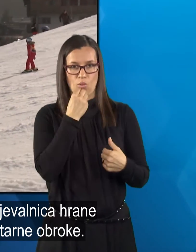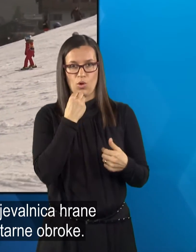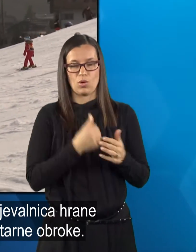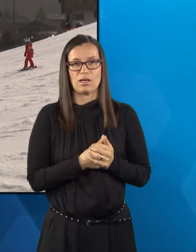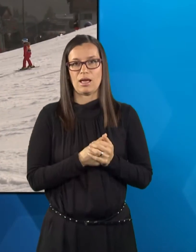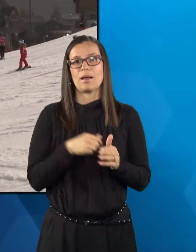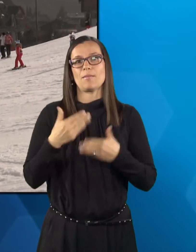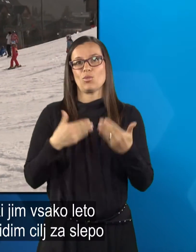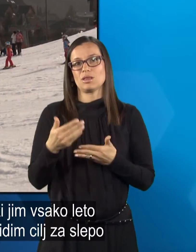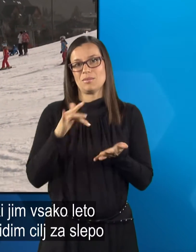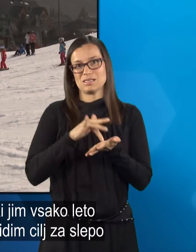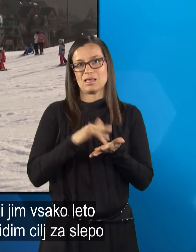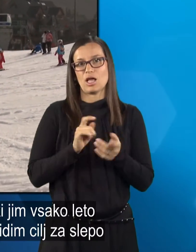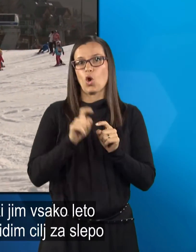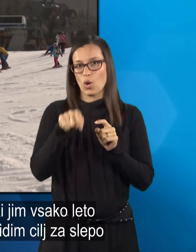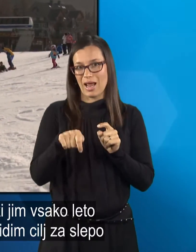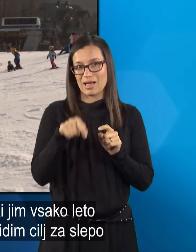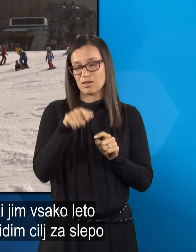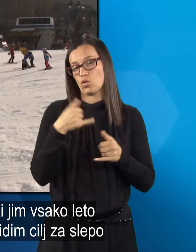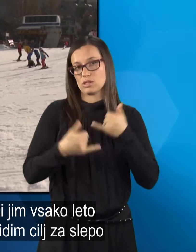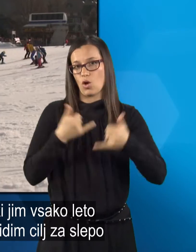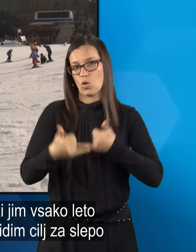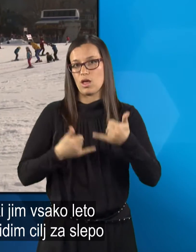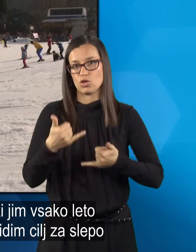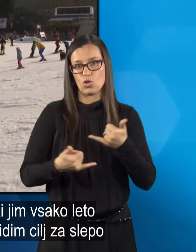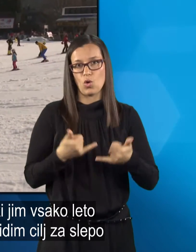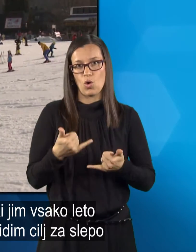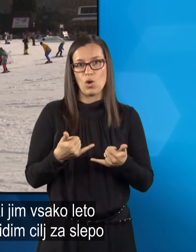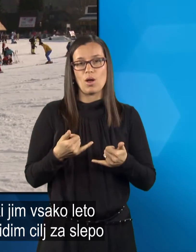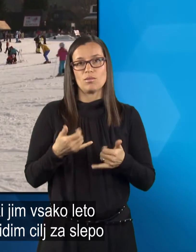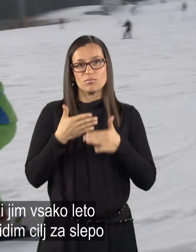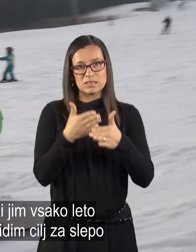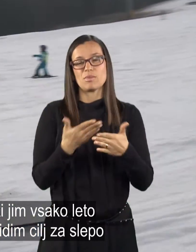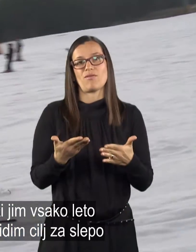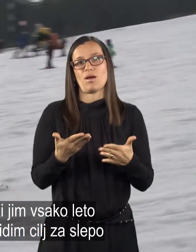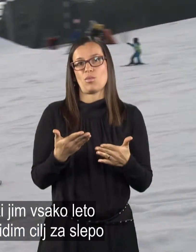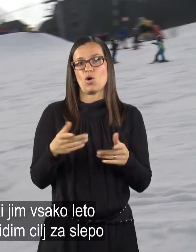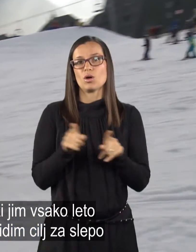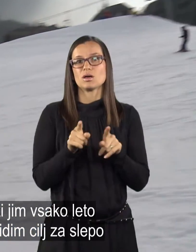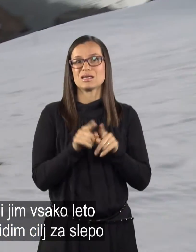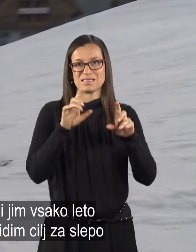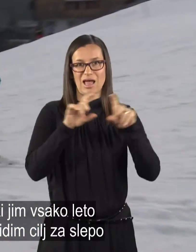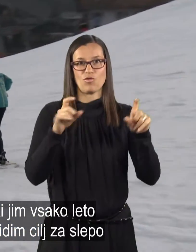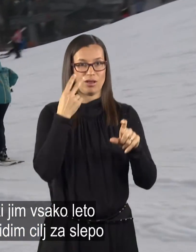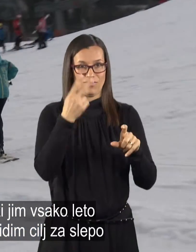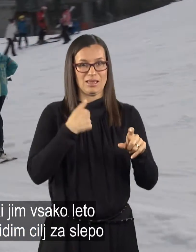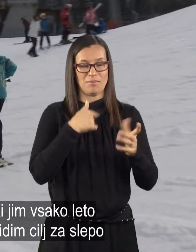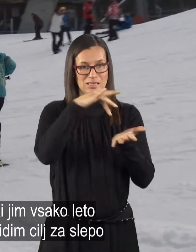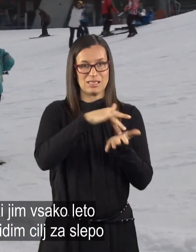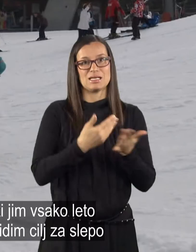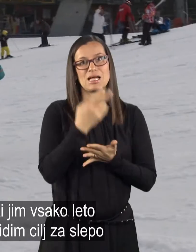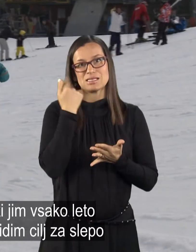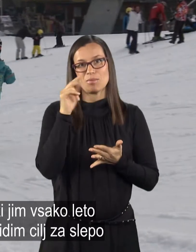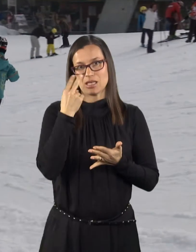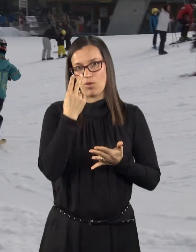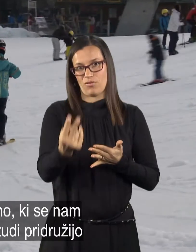obroke. Potem je center Korak, ki je vsako leto prispevamo k njim, in pa Zavod Vidim cilj za